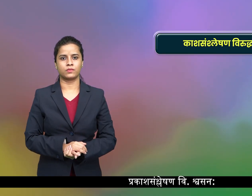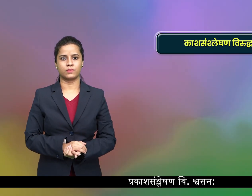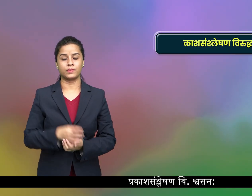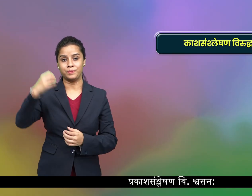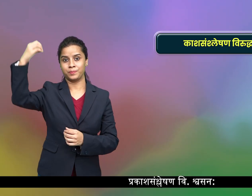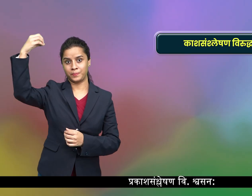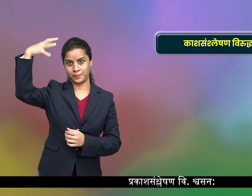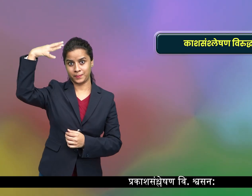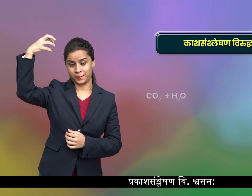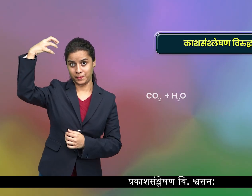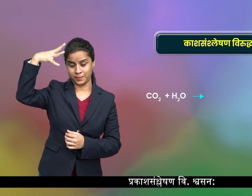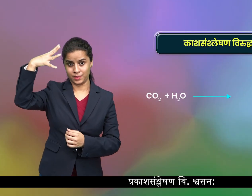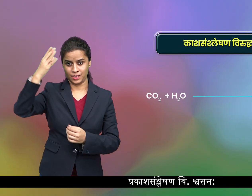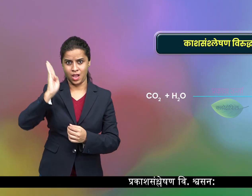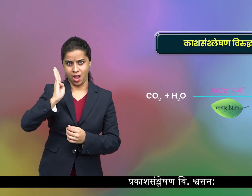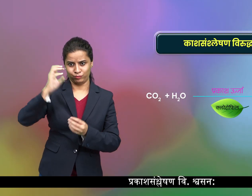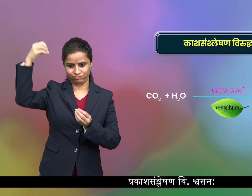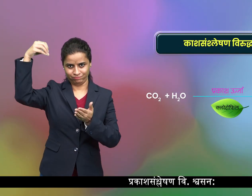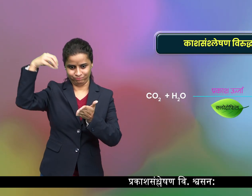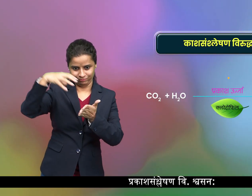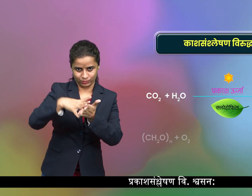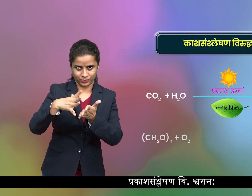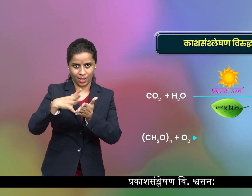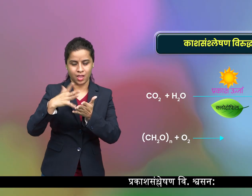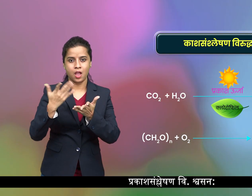प्रकाश संश्लेषण व श्वसन.